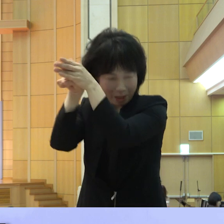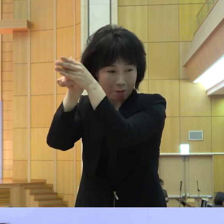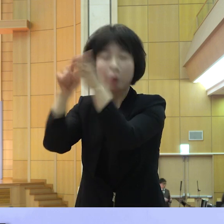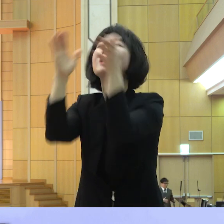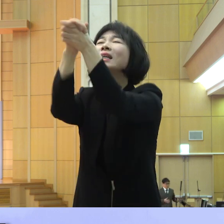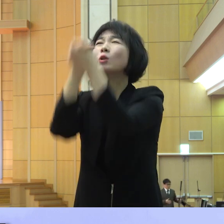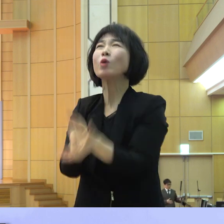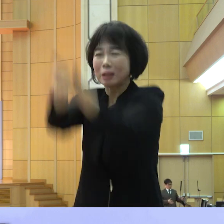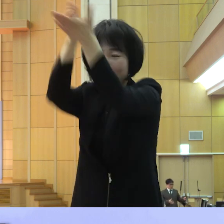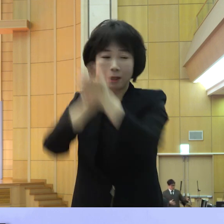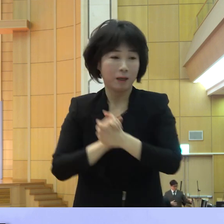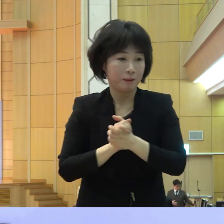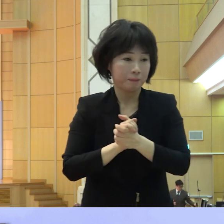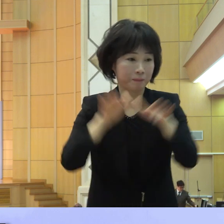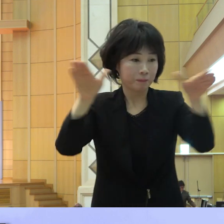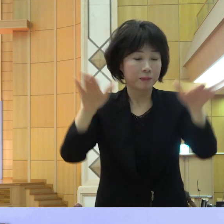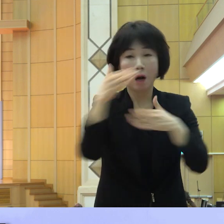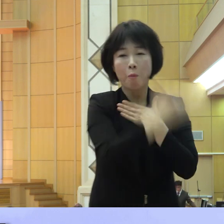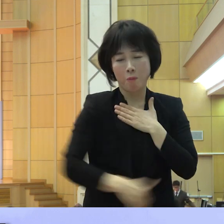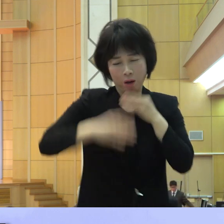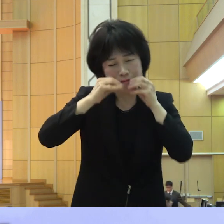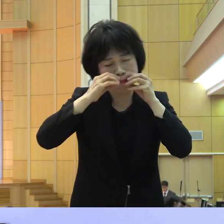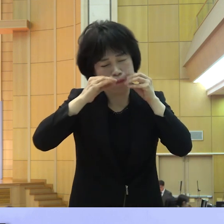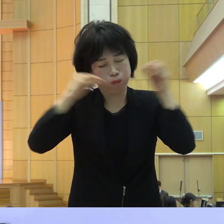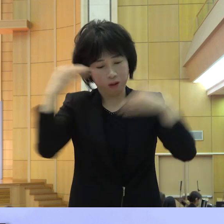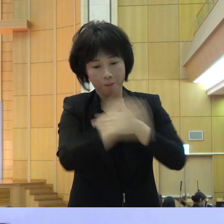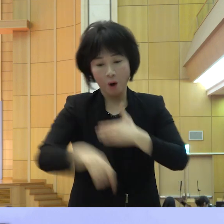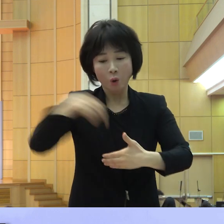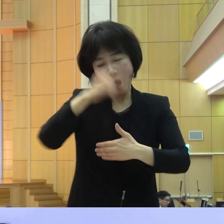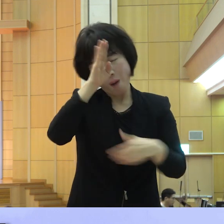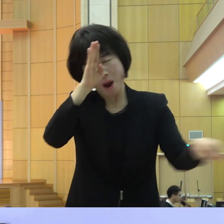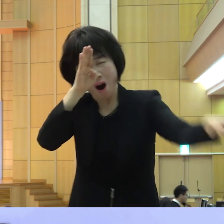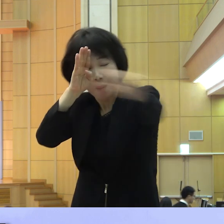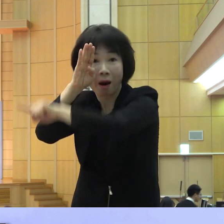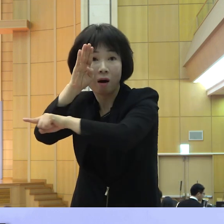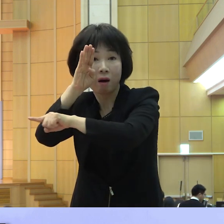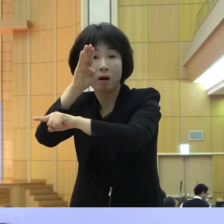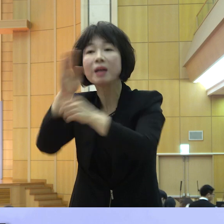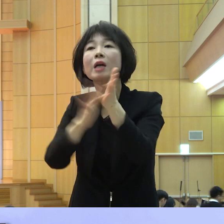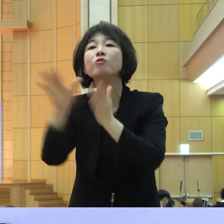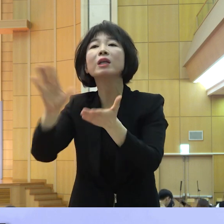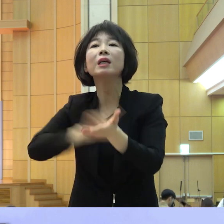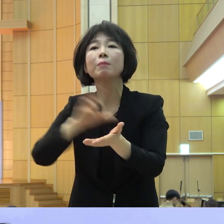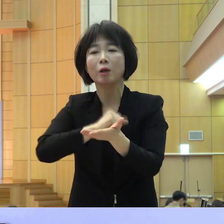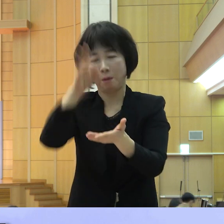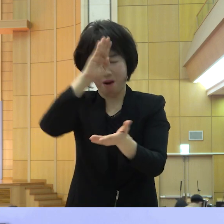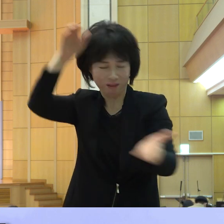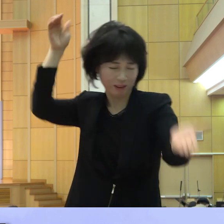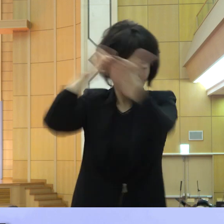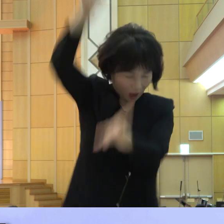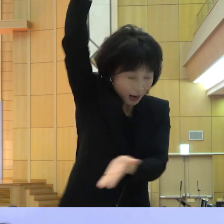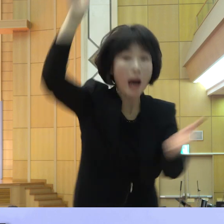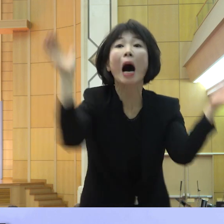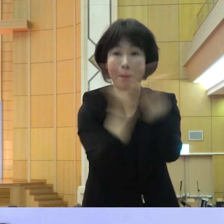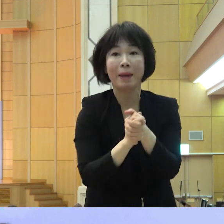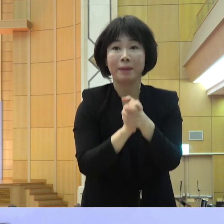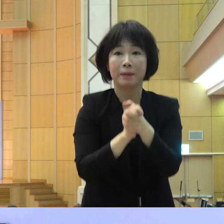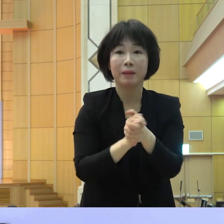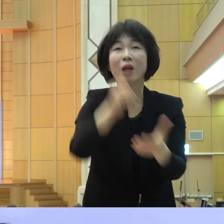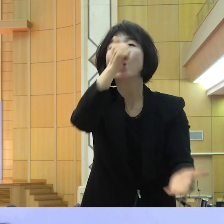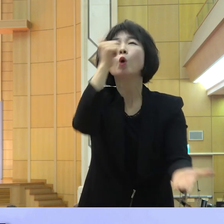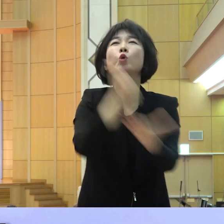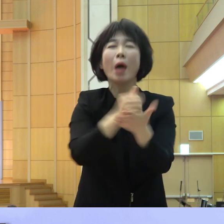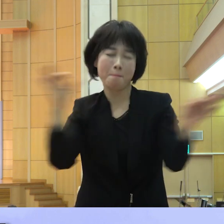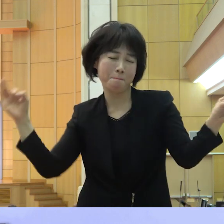믿고 기도 받을 때 육체 속에 있는 모든 질병들은 예수님으로 떠나갈지어다.